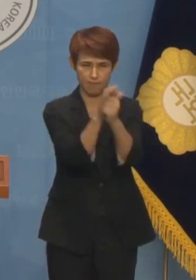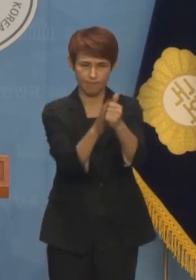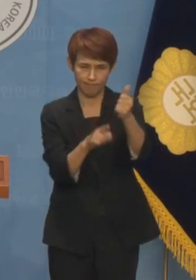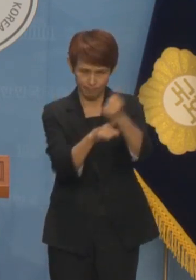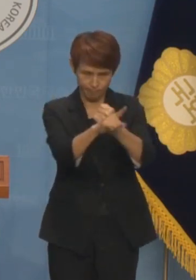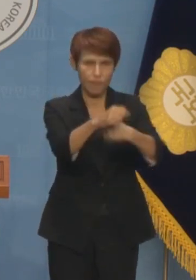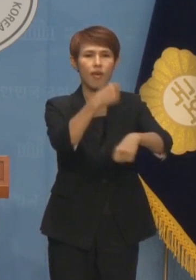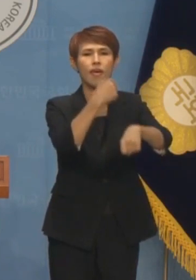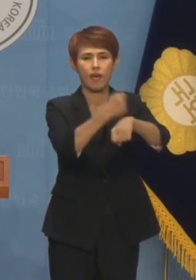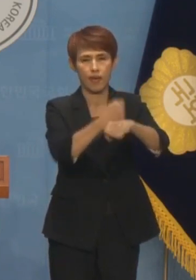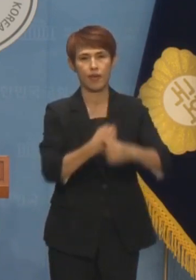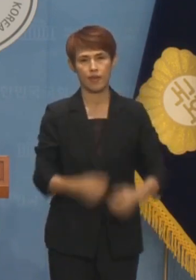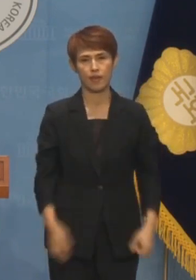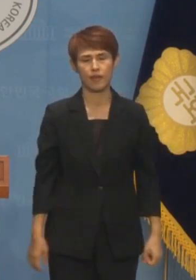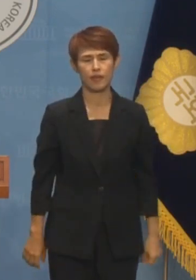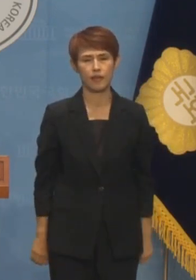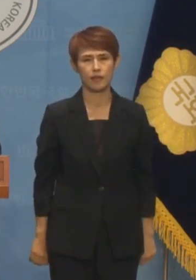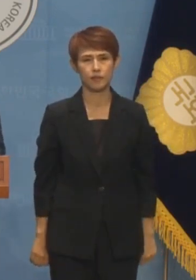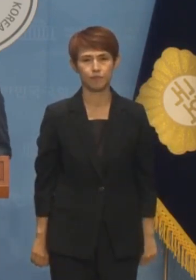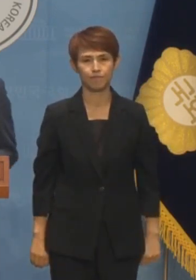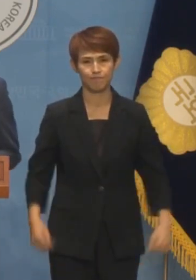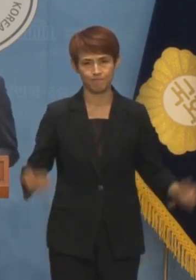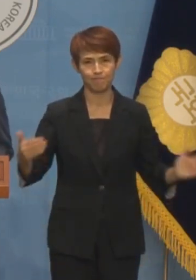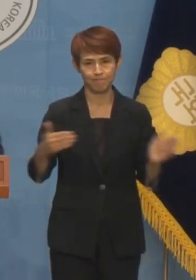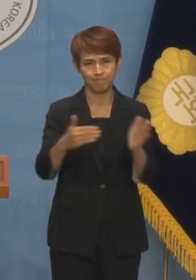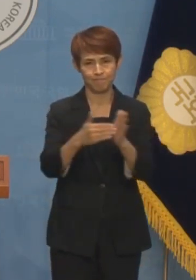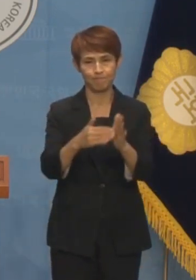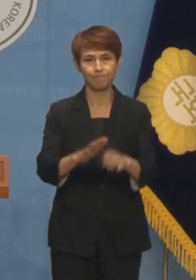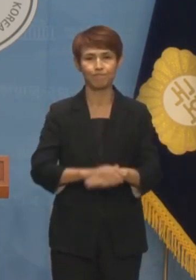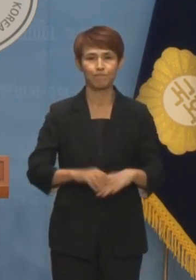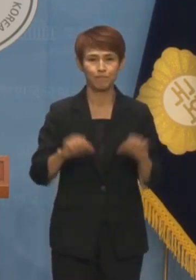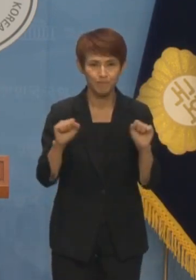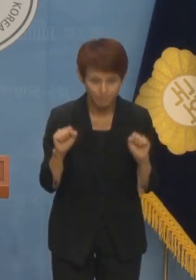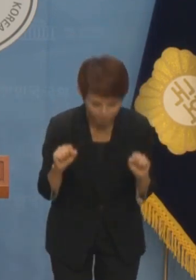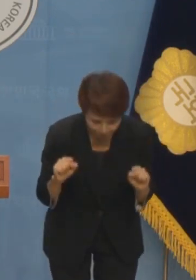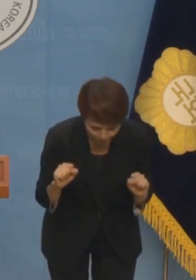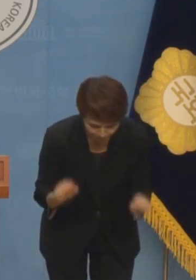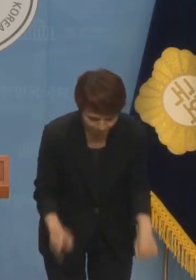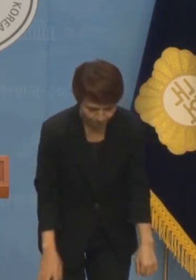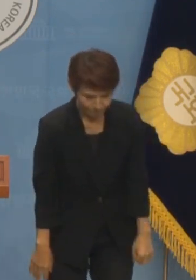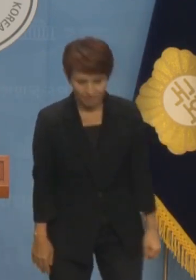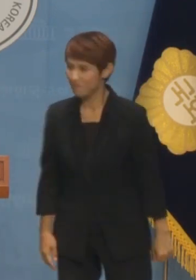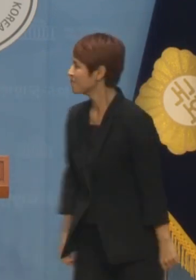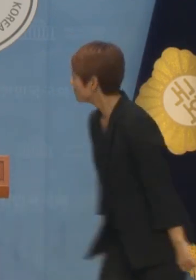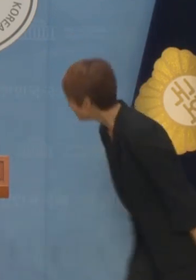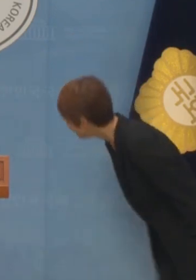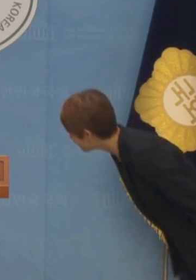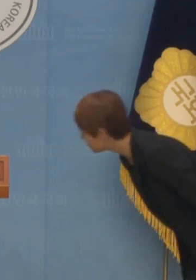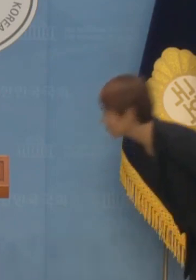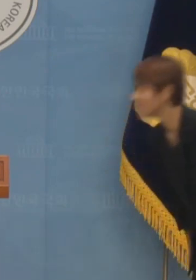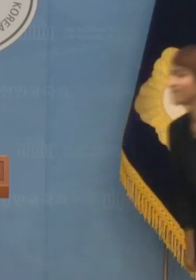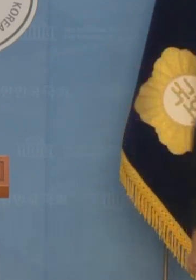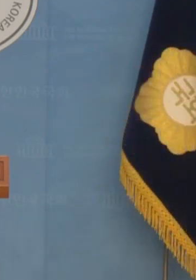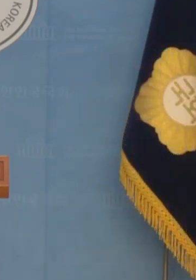것입니다. 이상입니다. 고생하셨습니다. 하겠습니다.